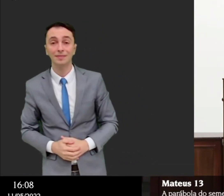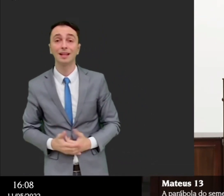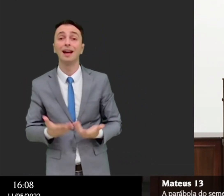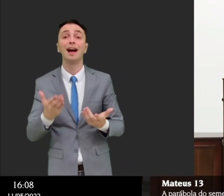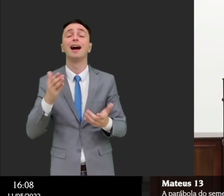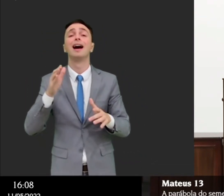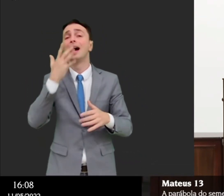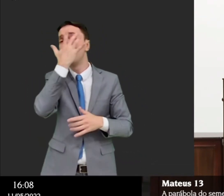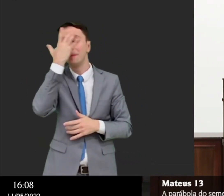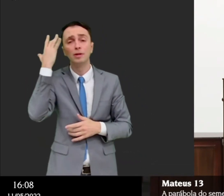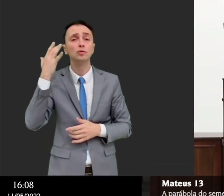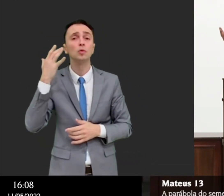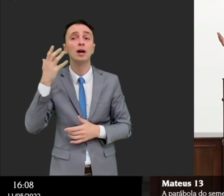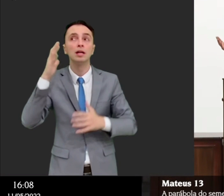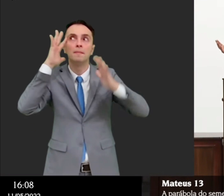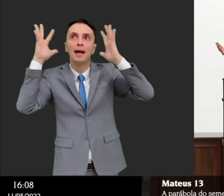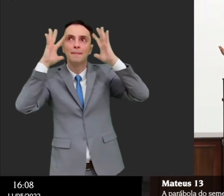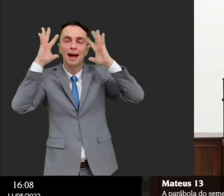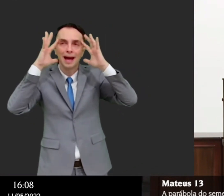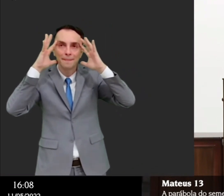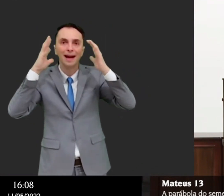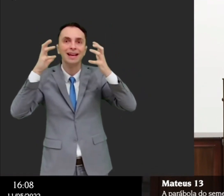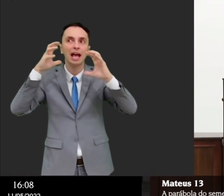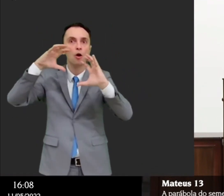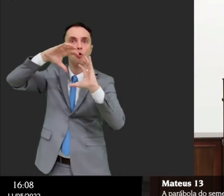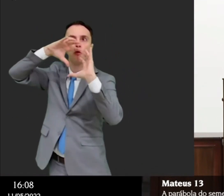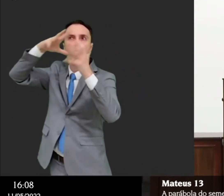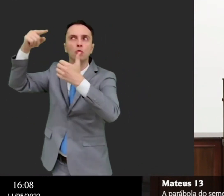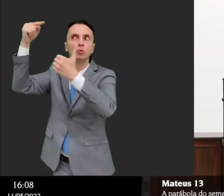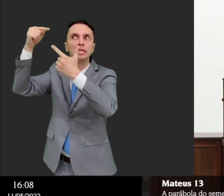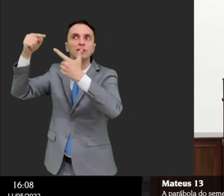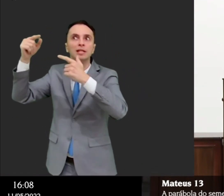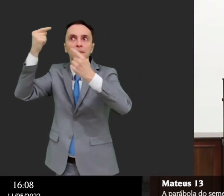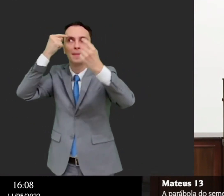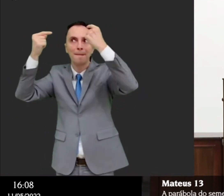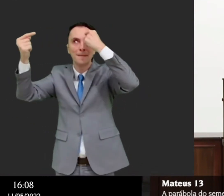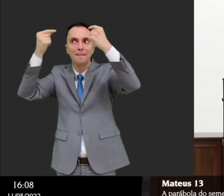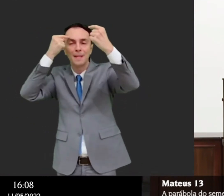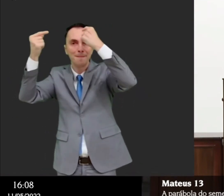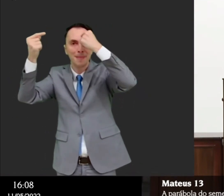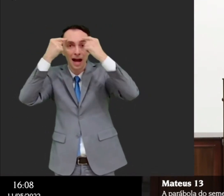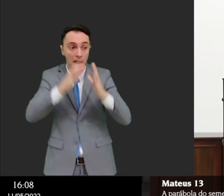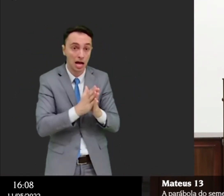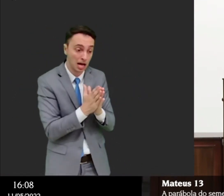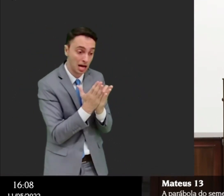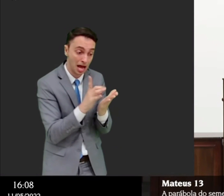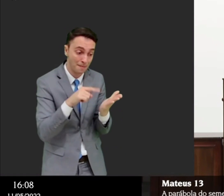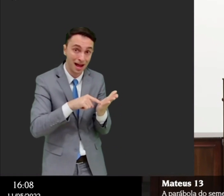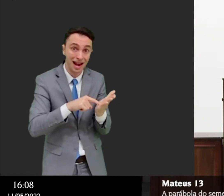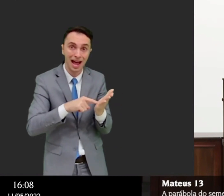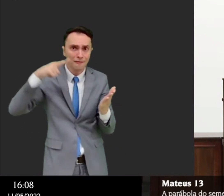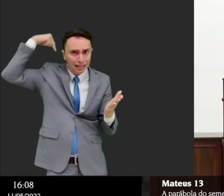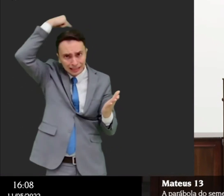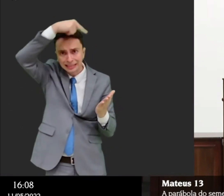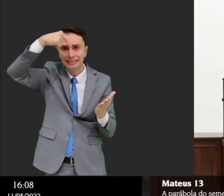fica, enche o coração dessas coisas. Quando vem a palavra de Deus, que é santa e pura, não tem lugar para